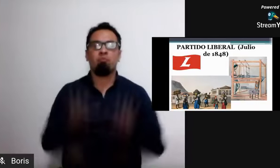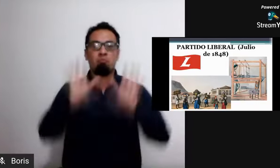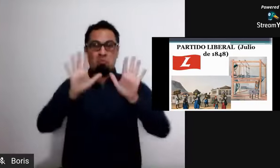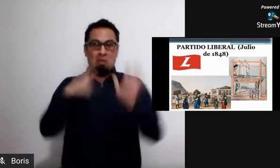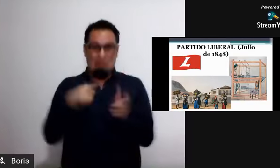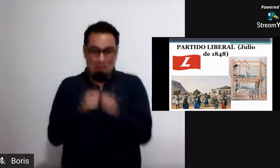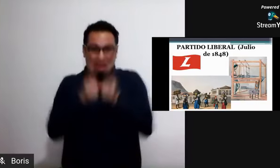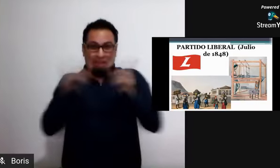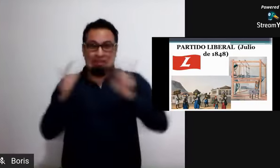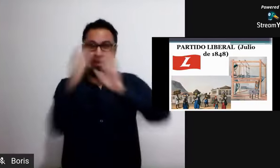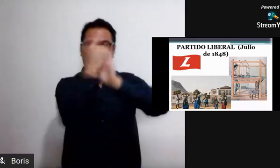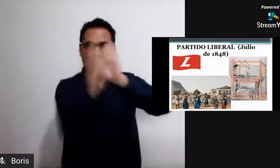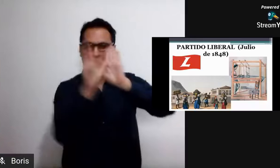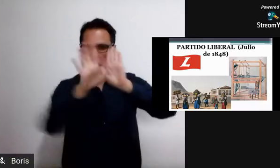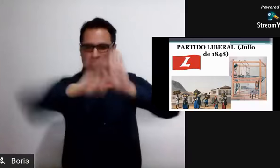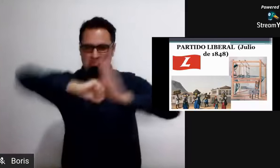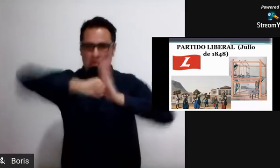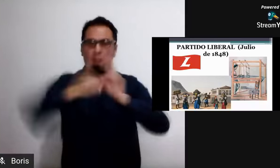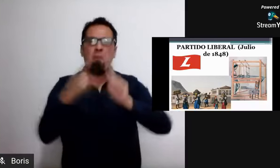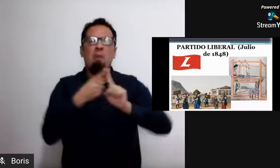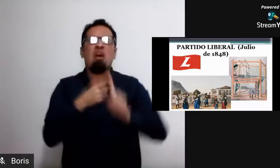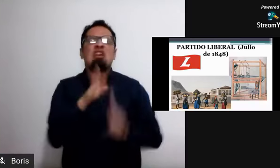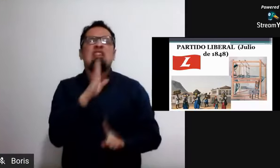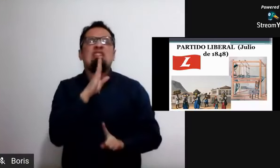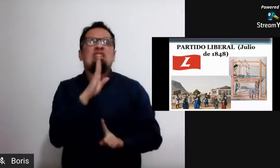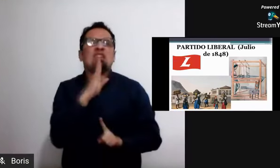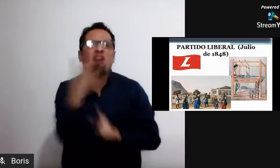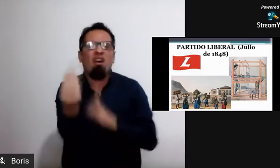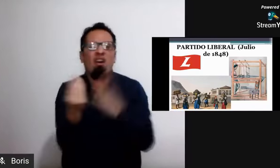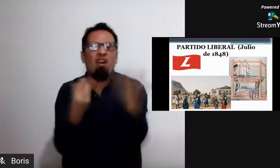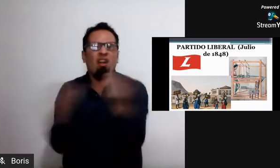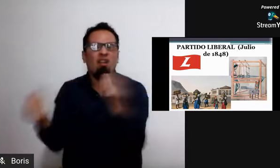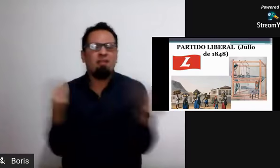revolución, empiezan a darse unas filosofías muy similares a las de ese partido.